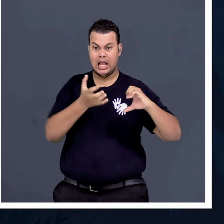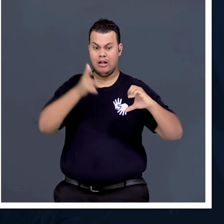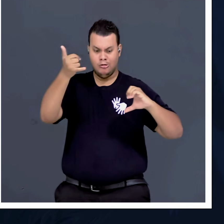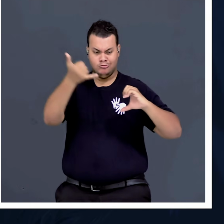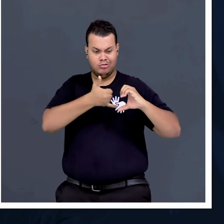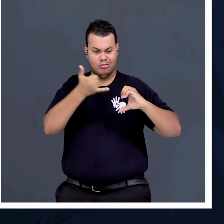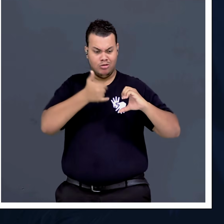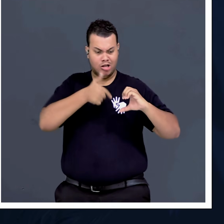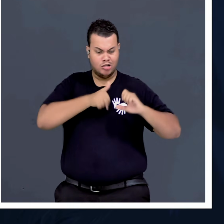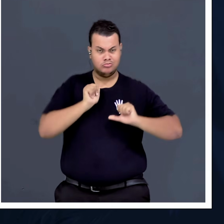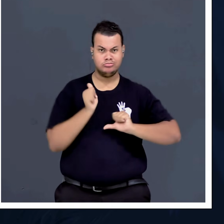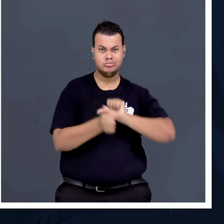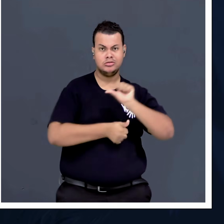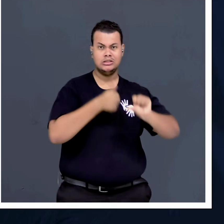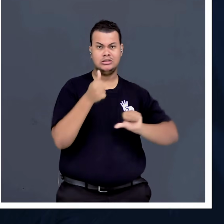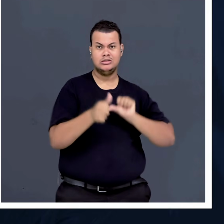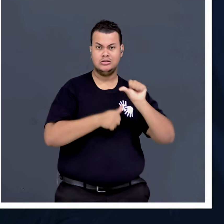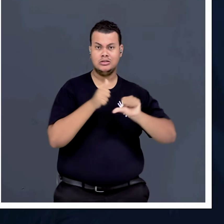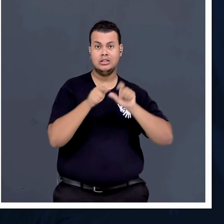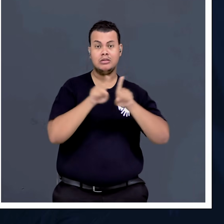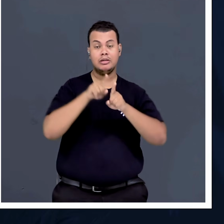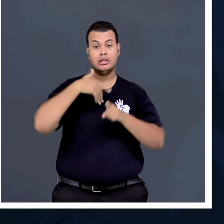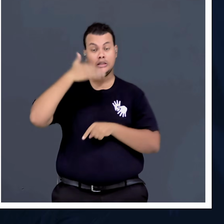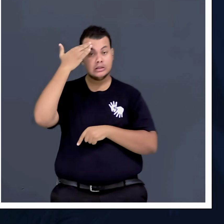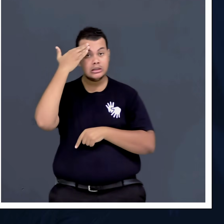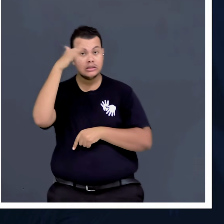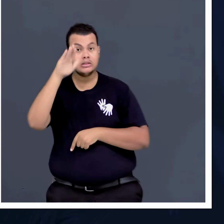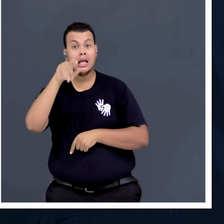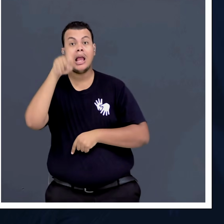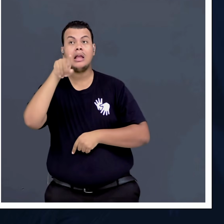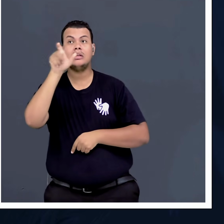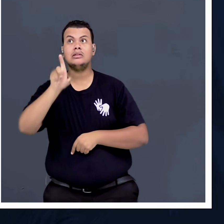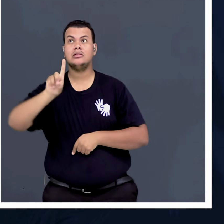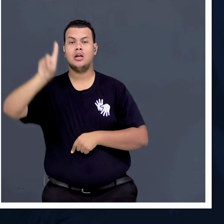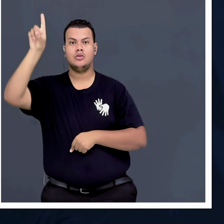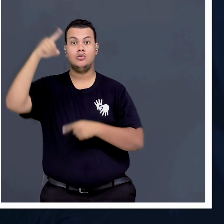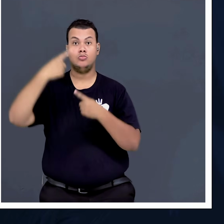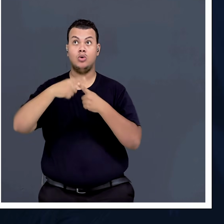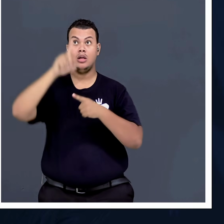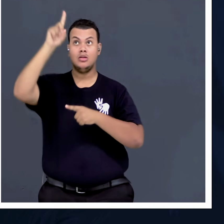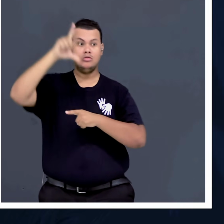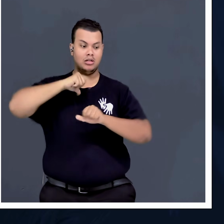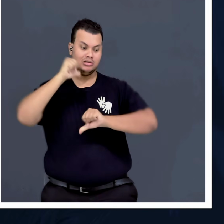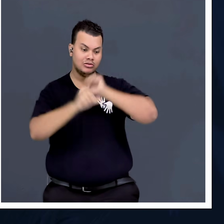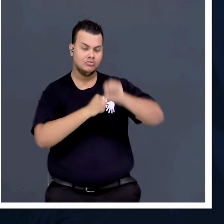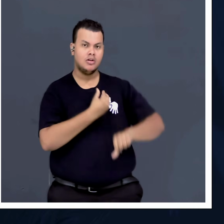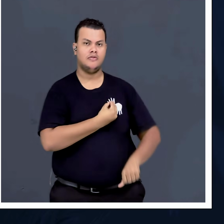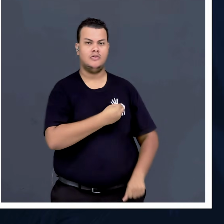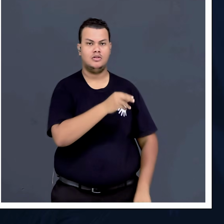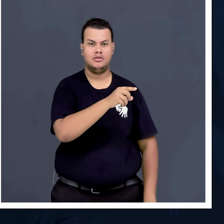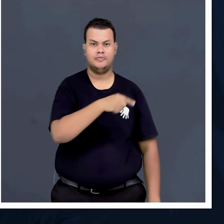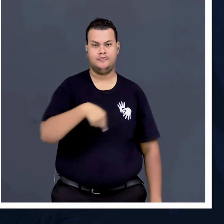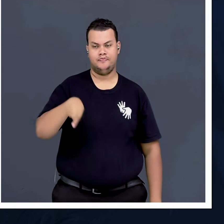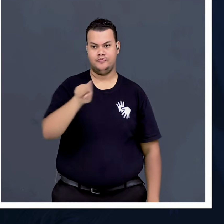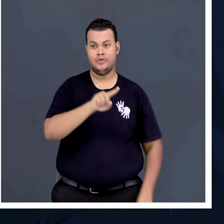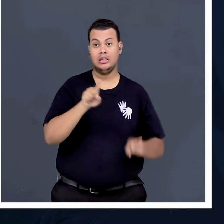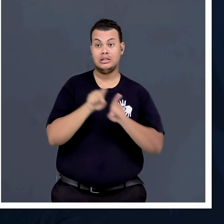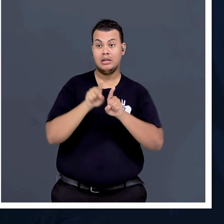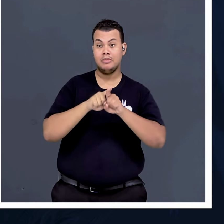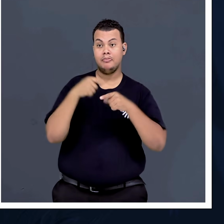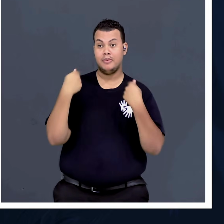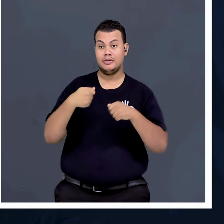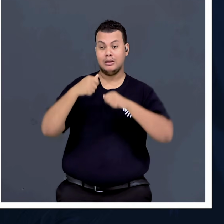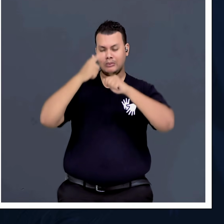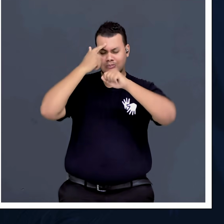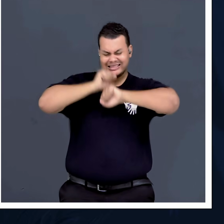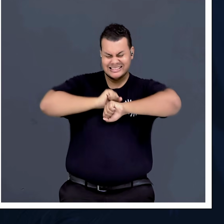para a mudança, para ouvir e entender o Deus ao qual servimos, porque Ele transforma vidas. E discernir